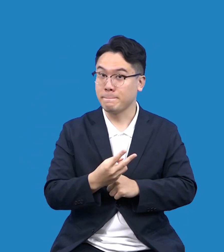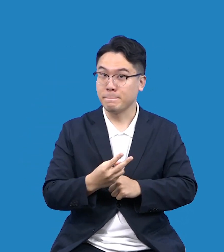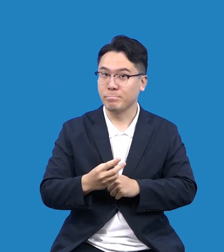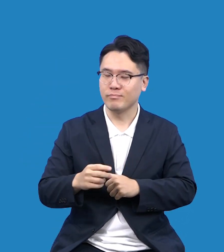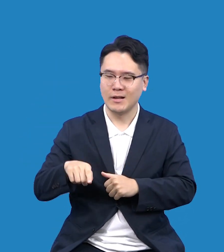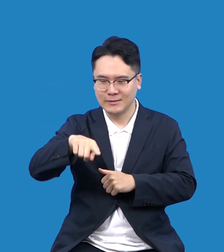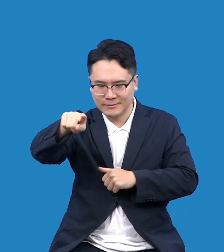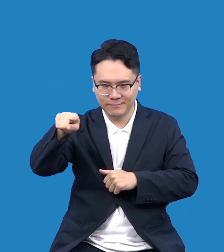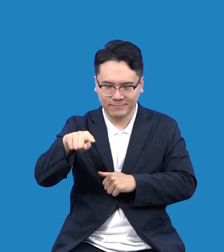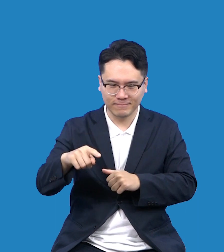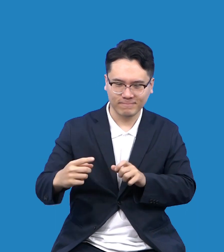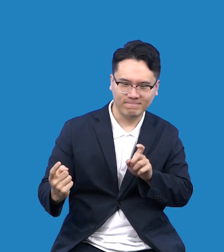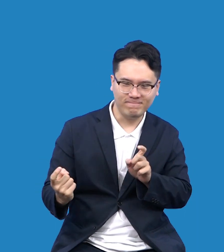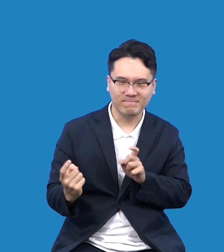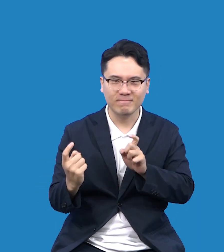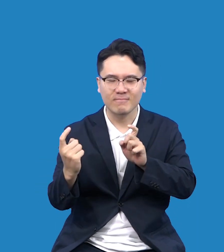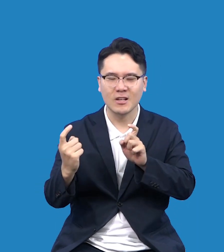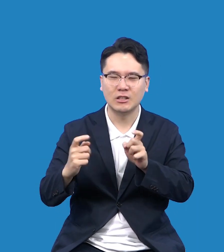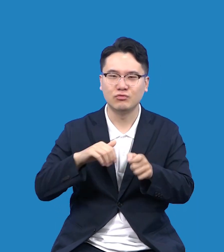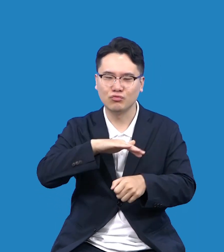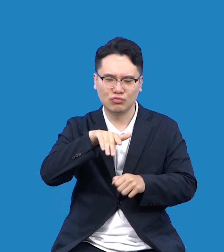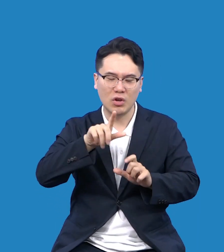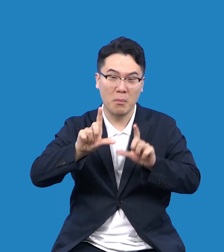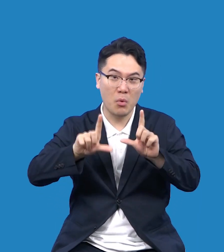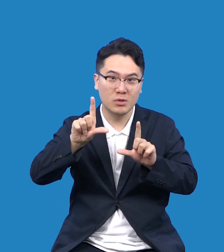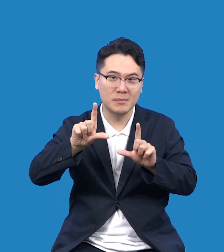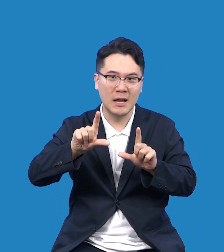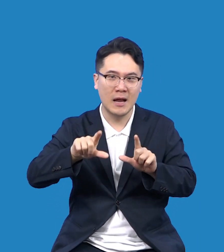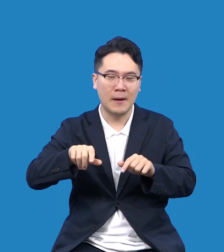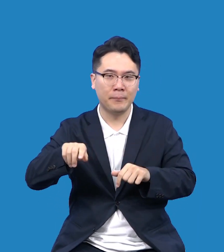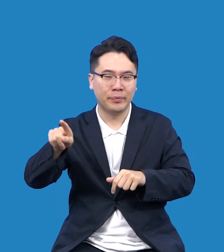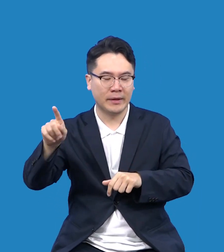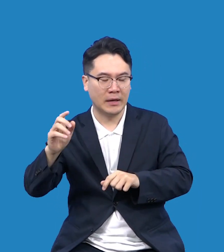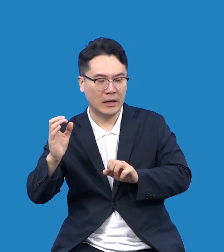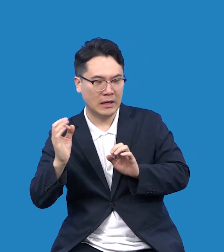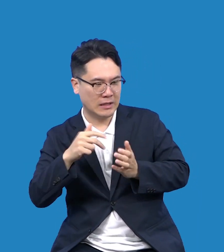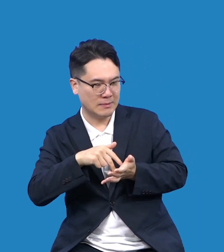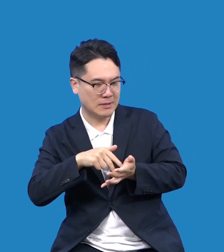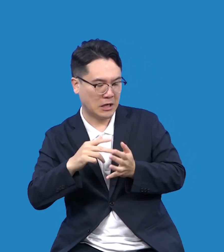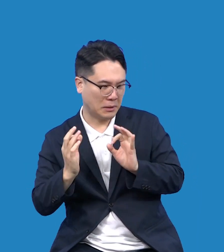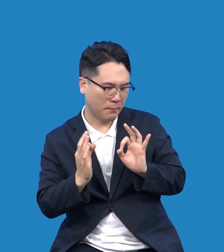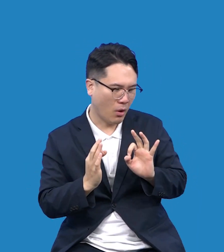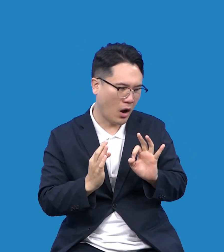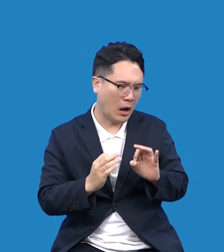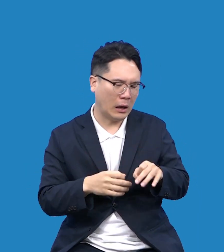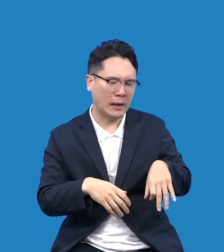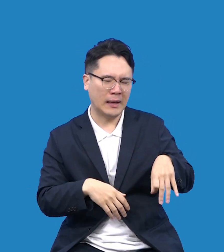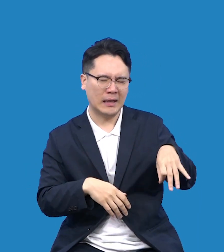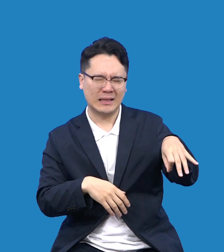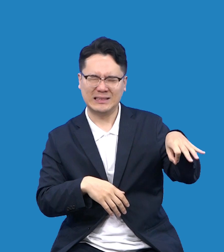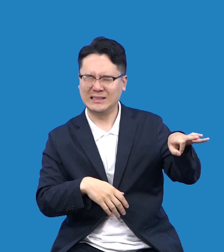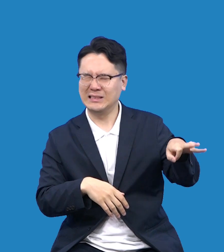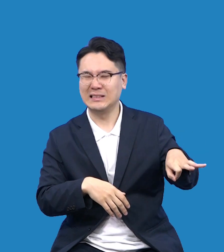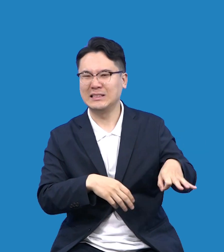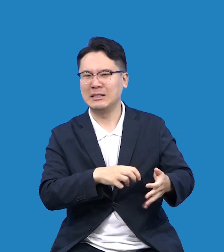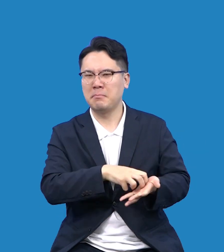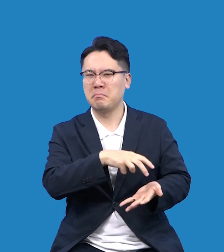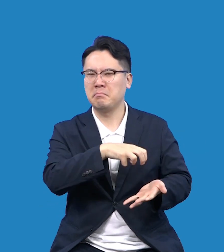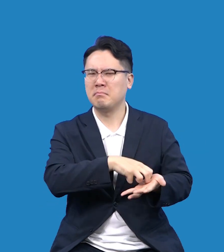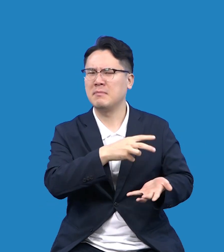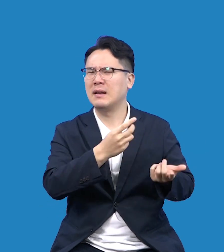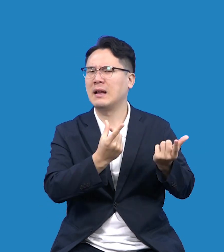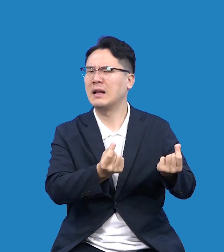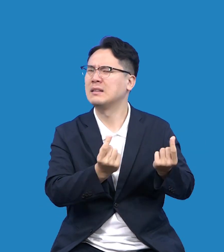할 우리들의 모습은 그들에 비하면 마치 메뚜기 존재 같다. 여기서 심리학자들이